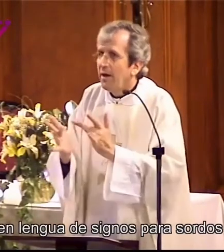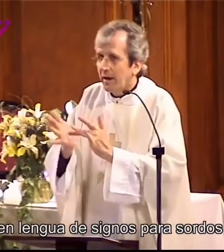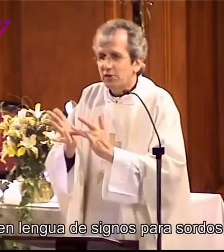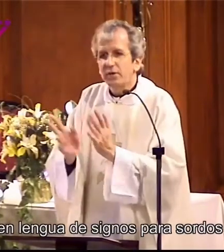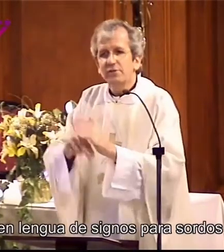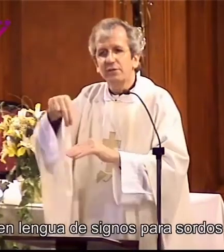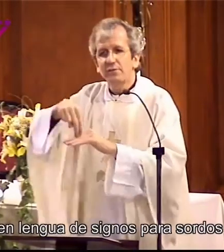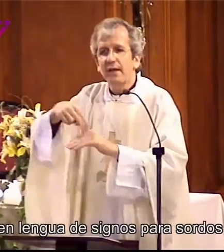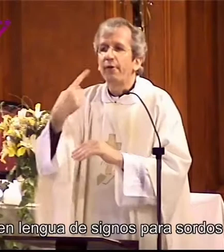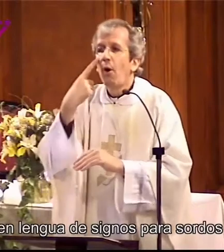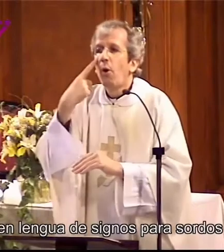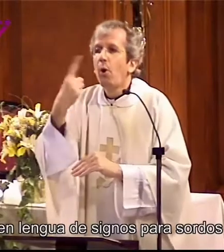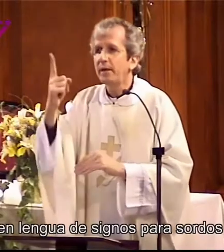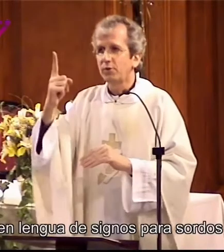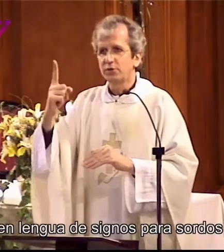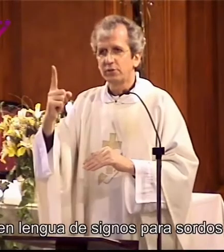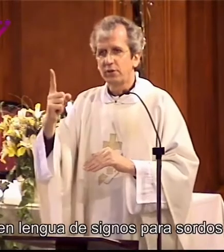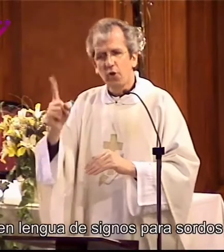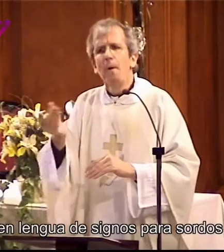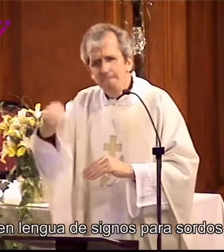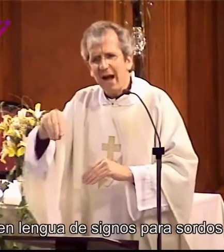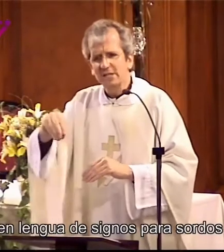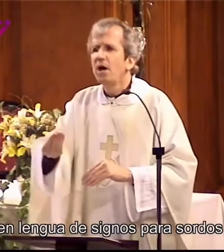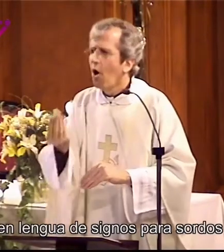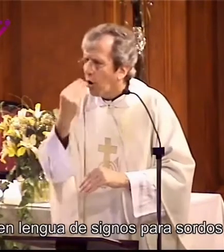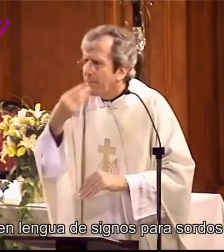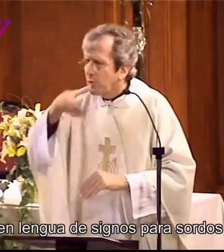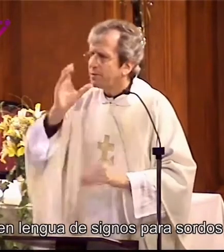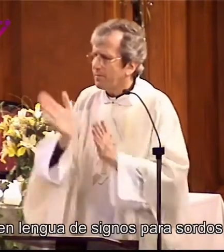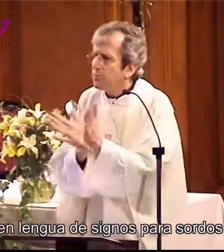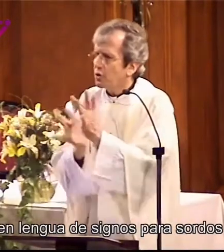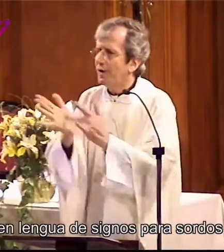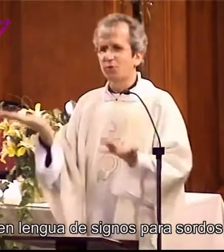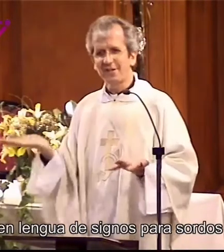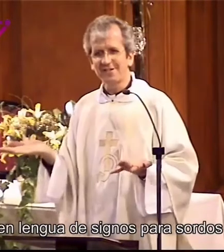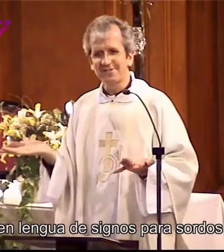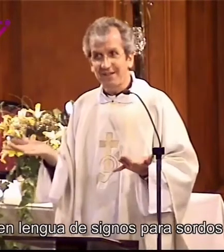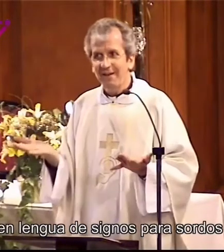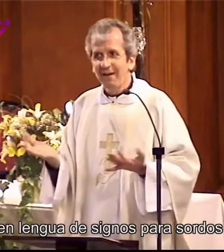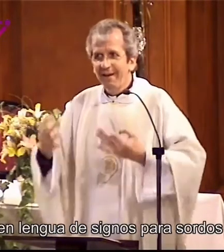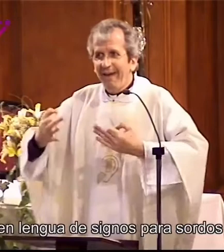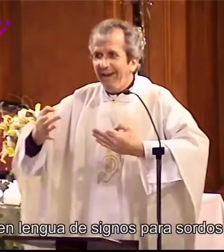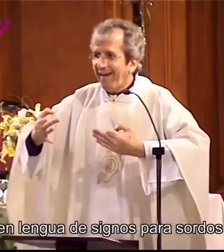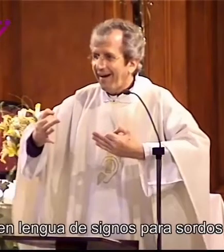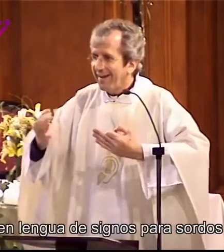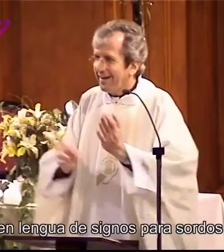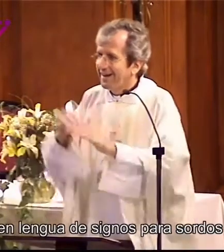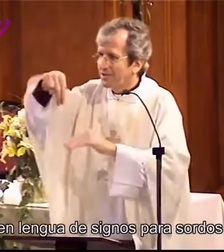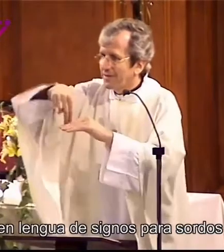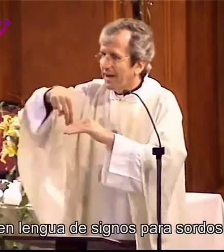Jesucristo ha resucitado, lo vimos, no más, comimos y bebimos con Jesucristo. Es decir, era resucitado